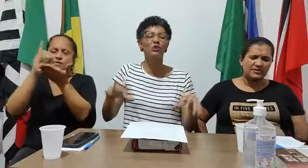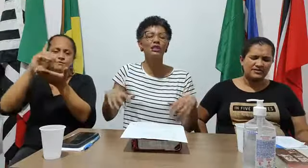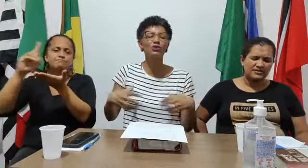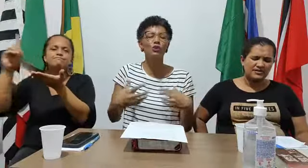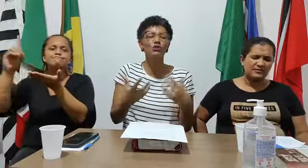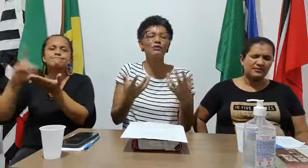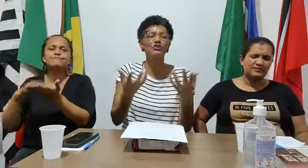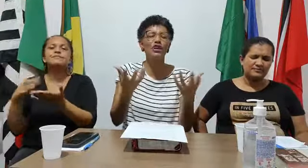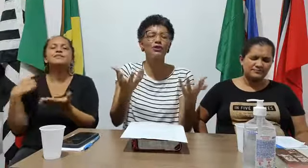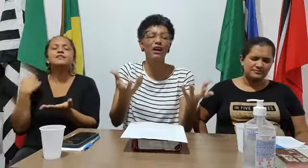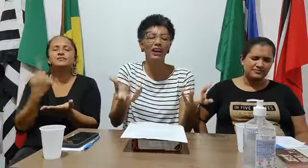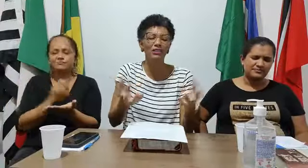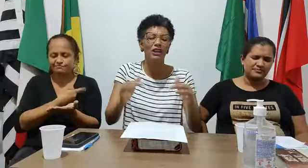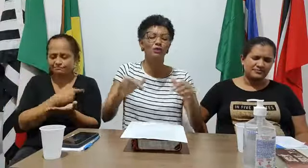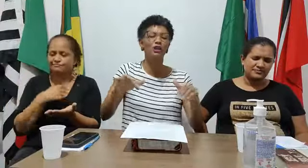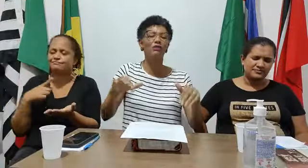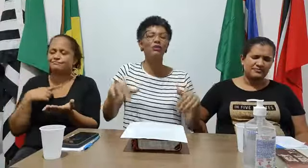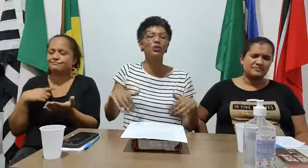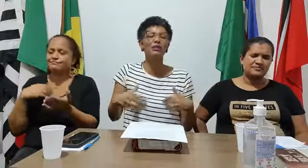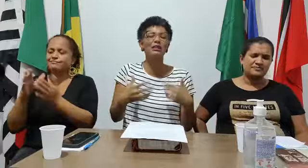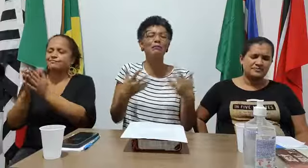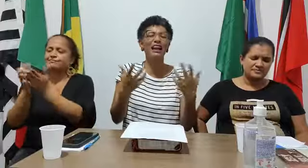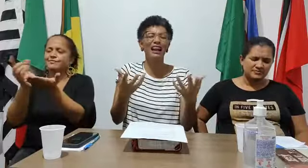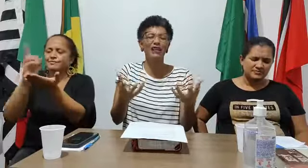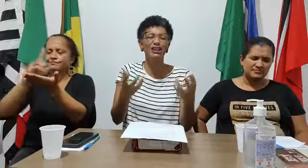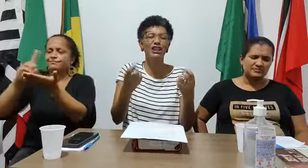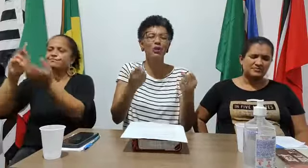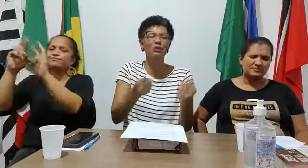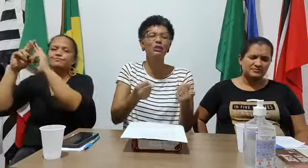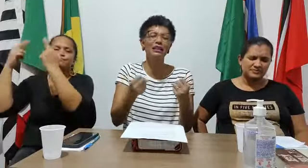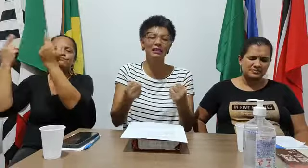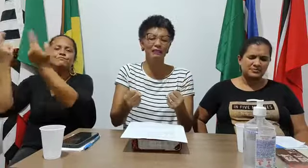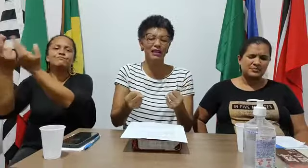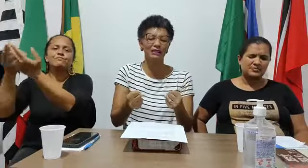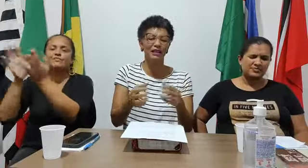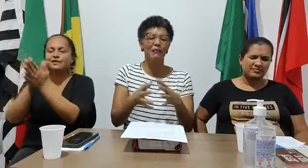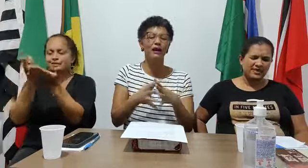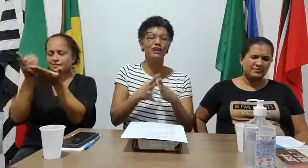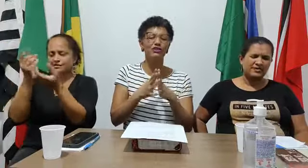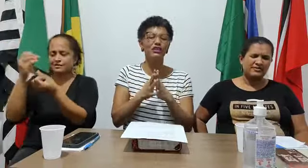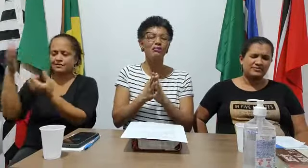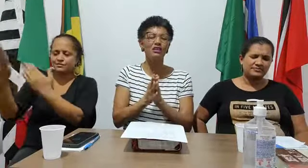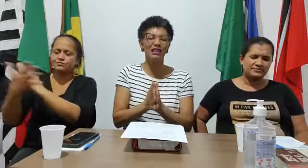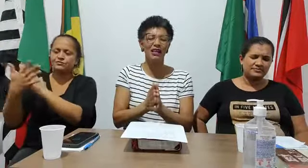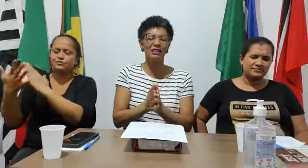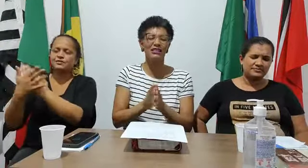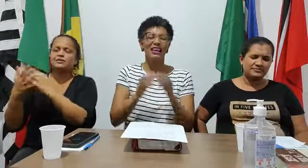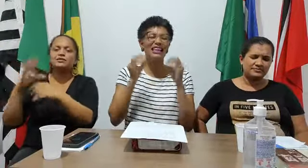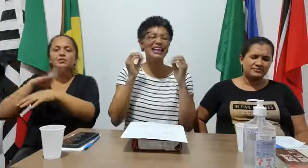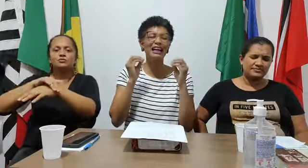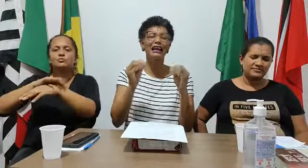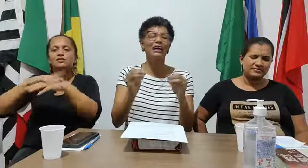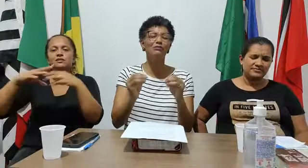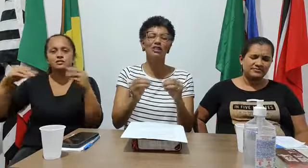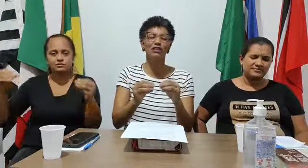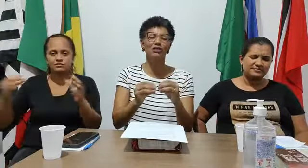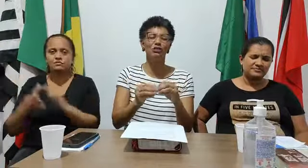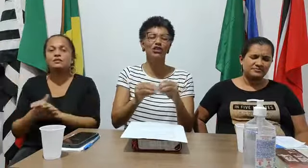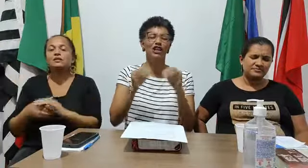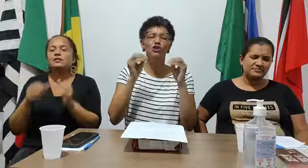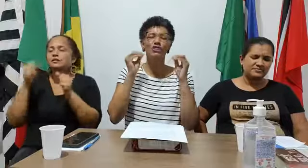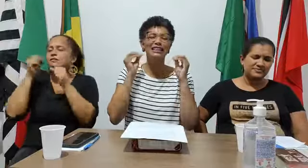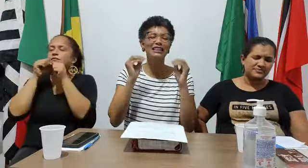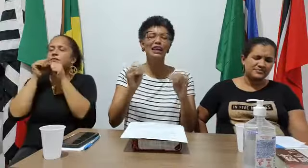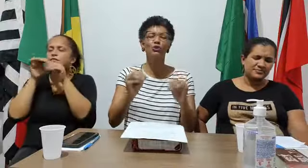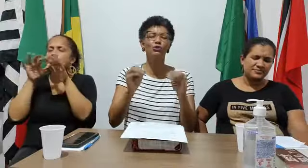nos alcançou com o Evangelho do reino, nos alcançou com essa palavra que cura e que liberta. Pai, nós te damos graças e declaramos nesta